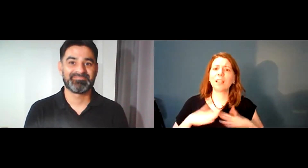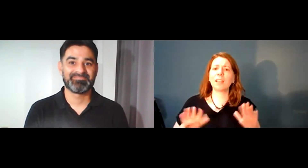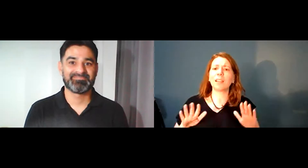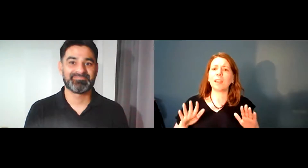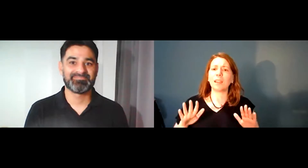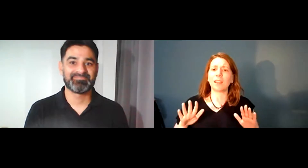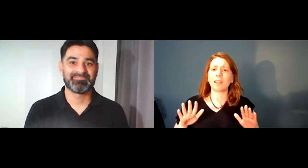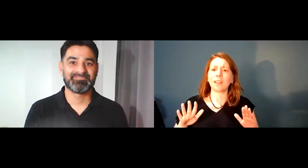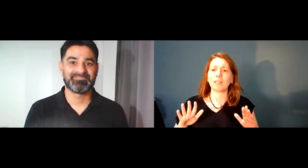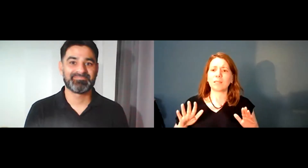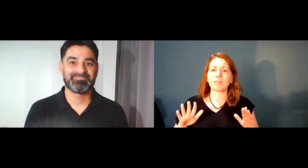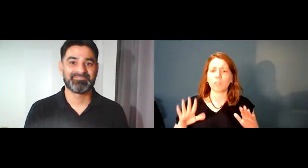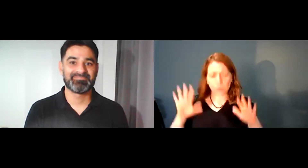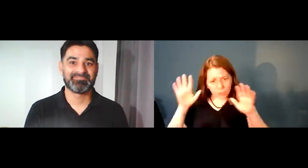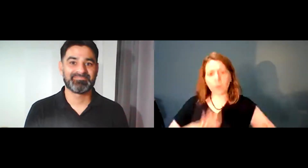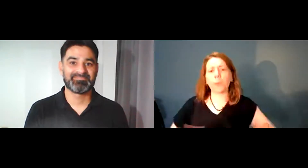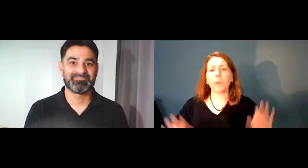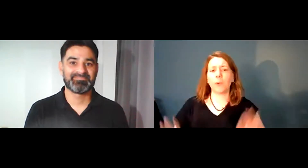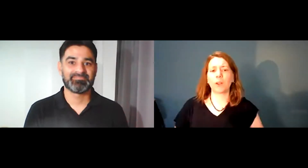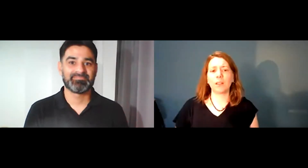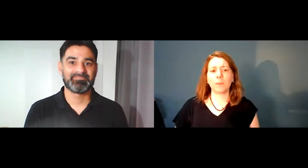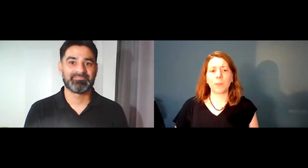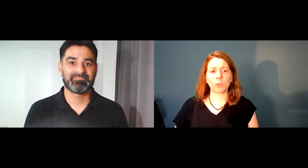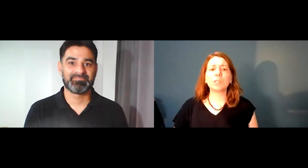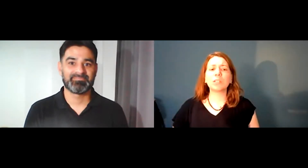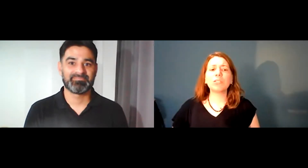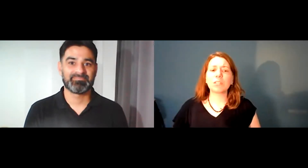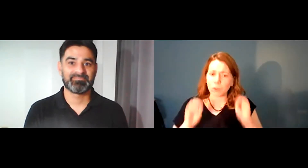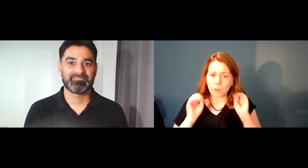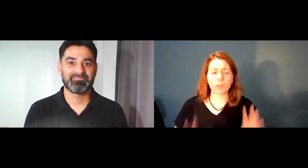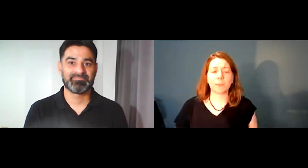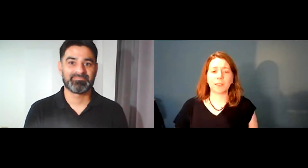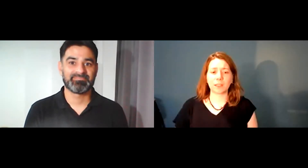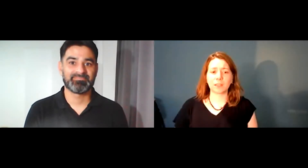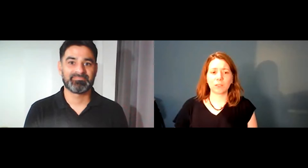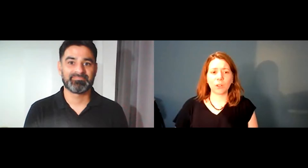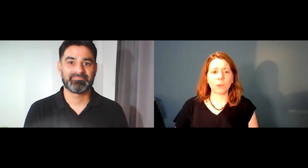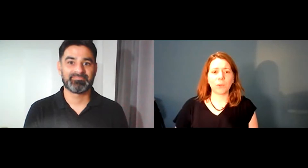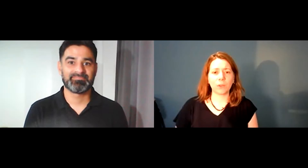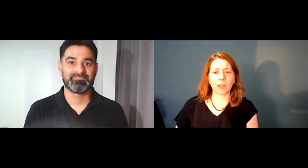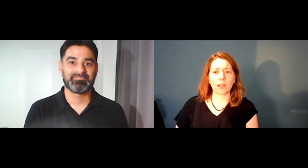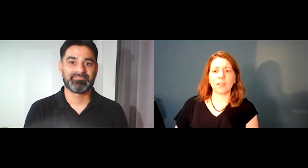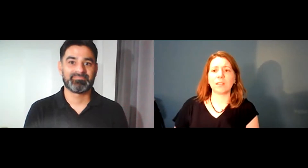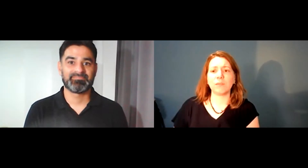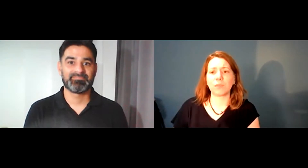que nosotros después vamos a preguntar todo y se lo vamos a mandar. No los vamos a dejar sin esa información.